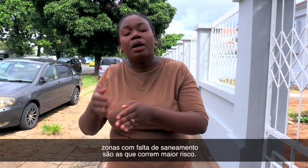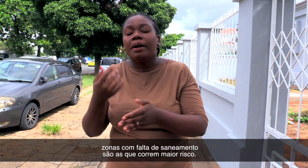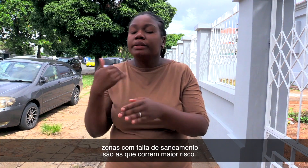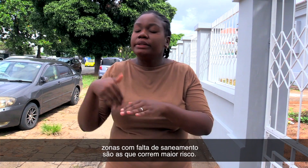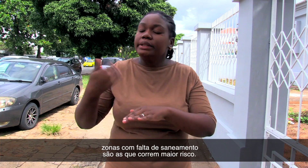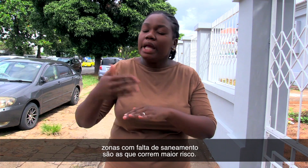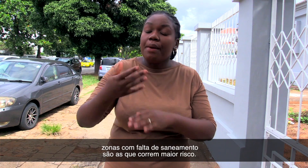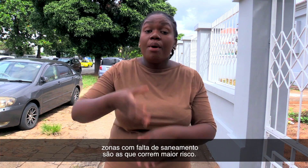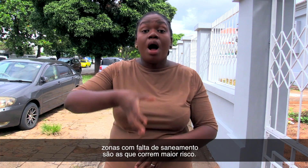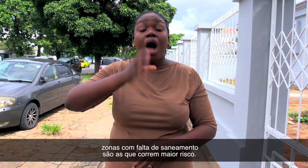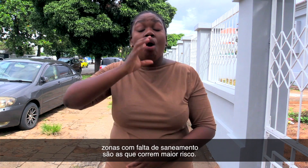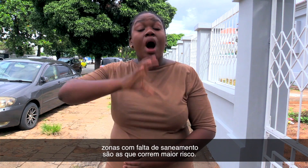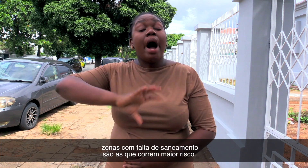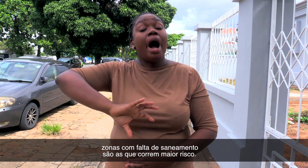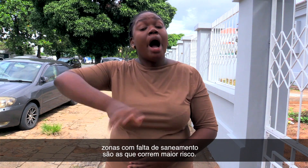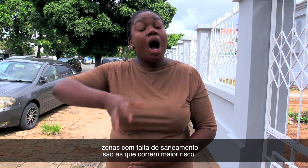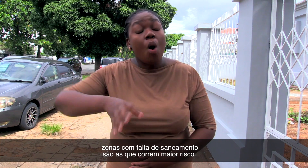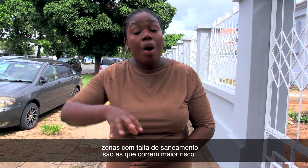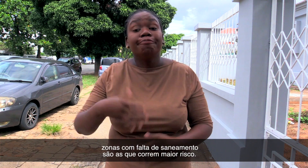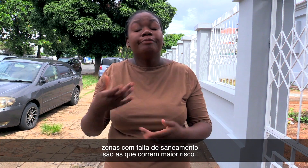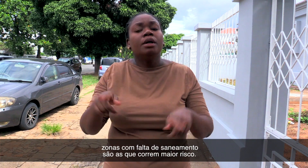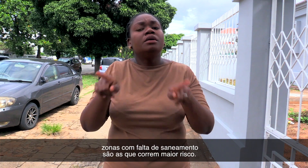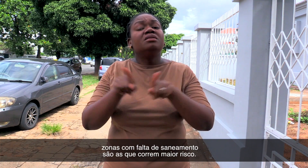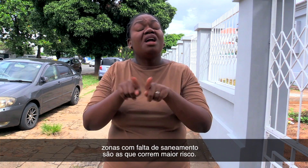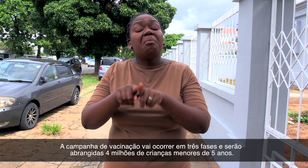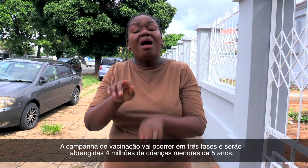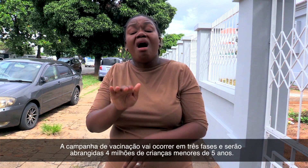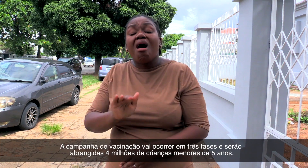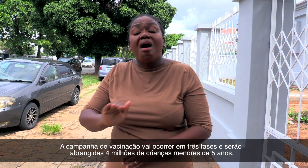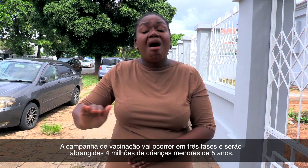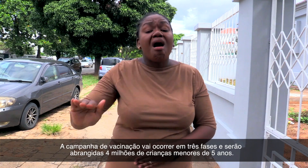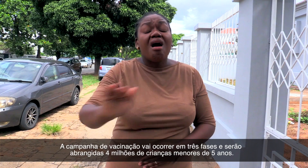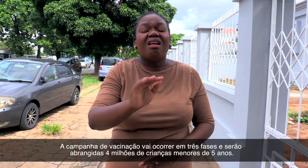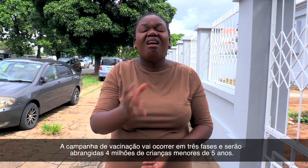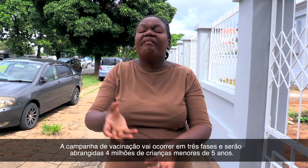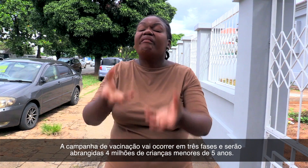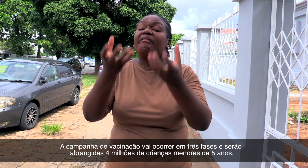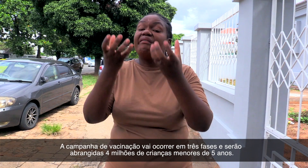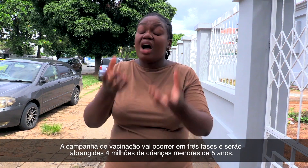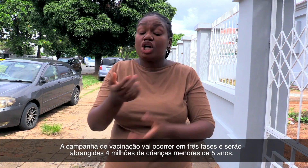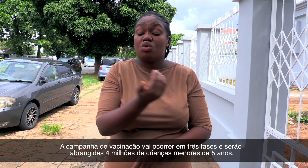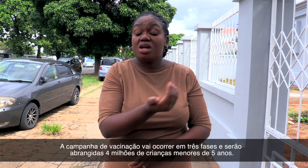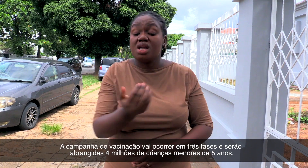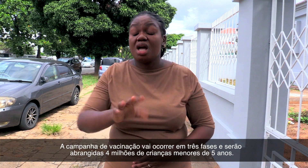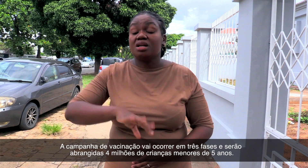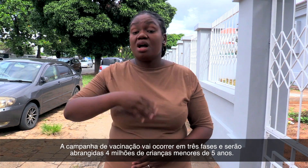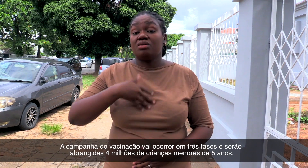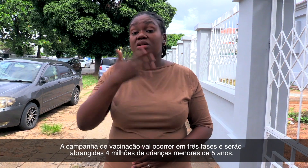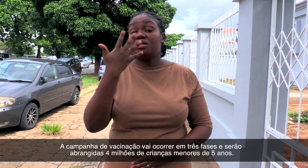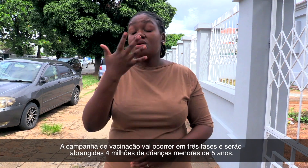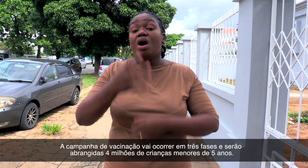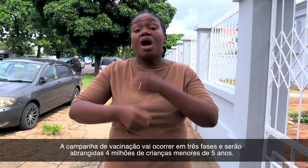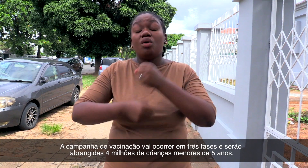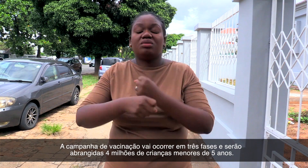com falta de saneamento são as que correm maior risco. A campanha de vacinação vai ocorrer em 3 fases e